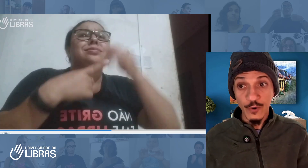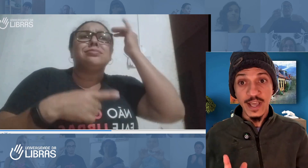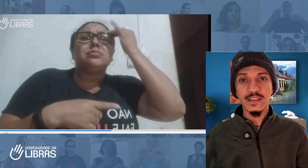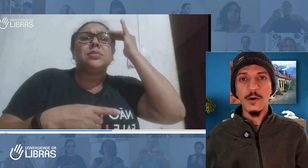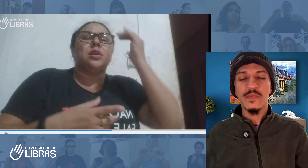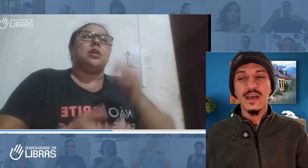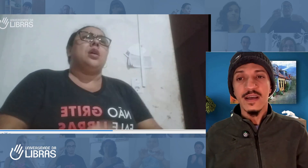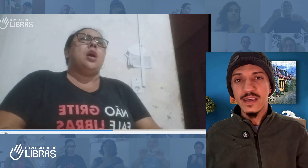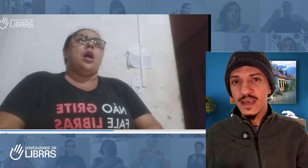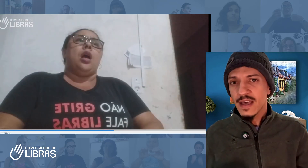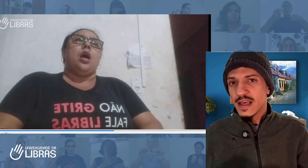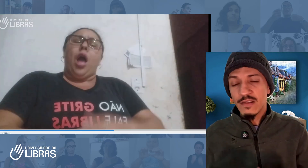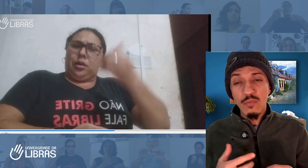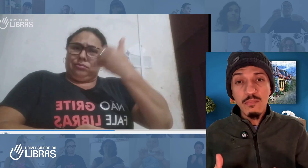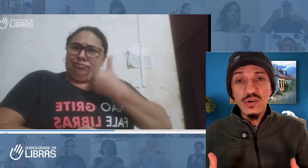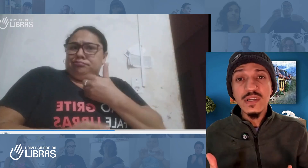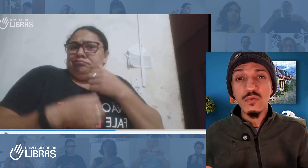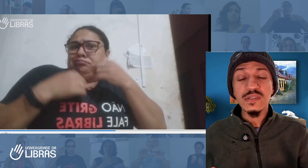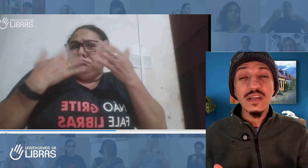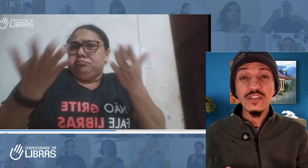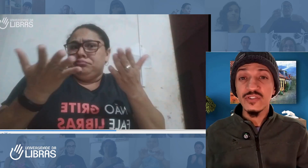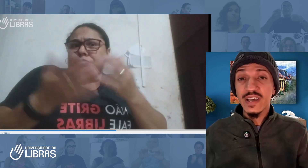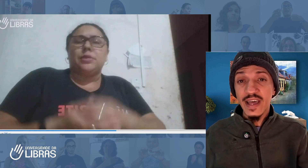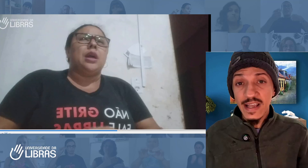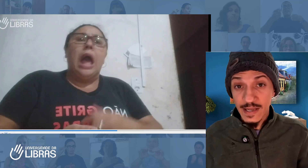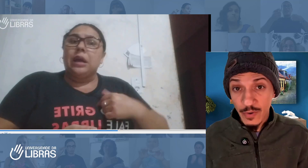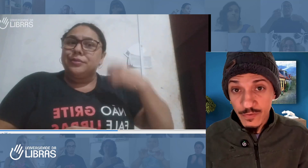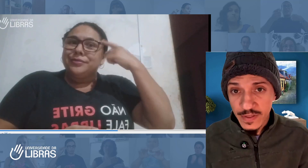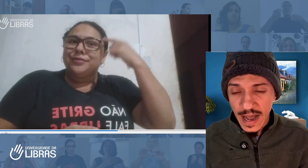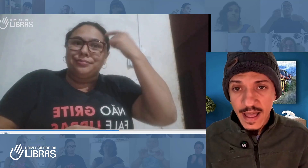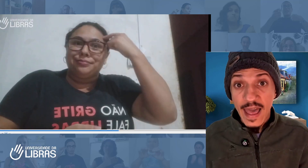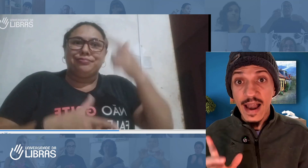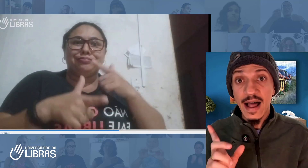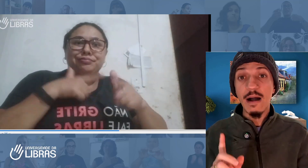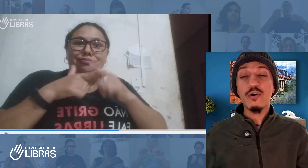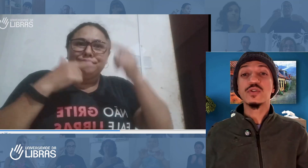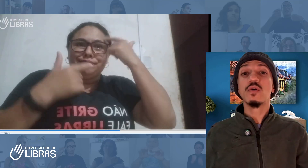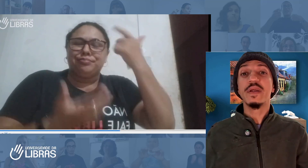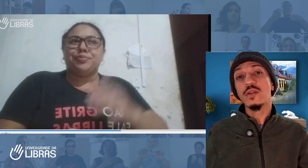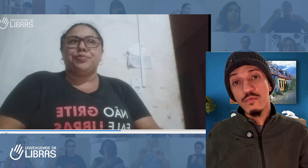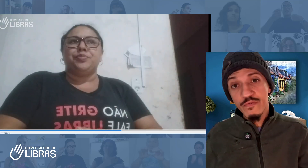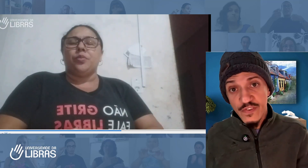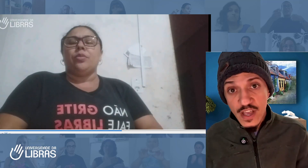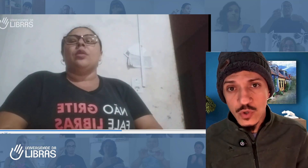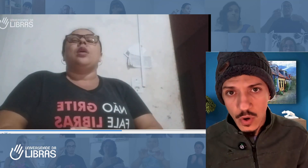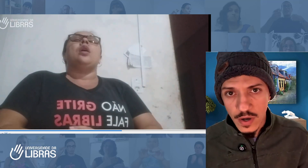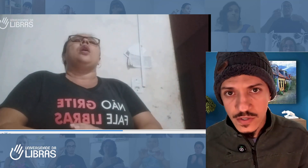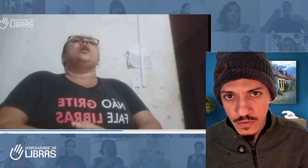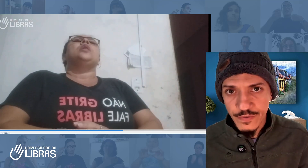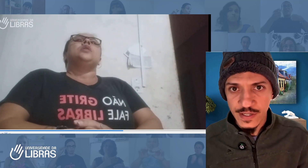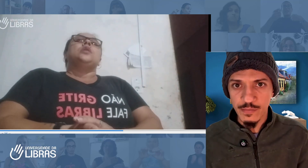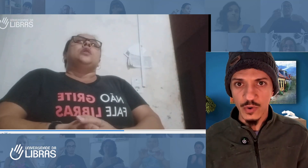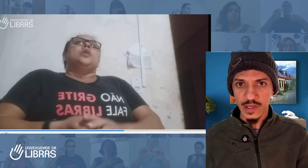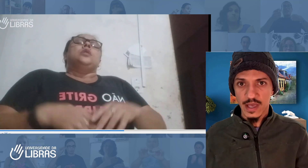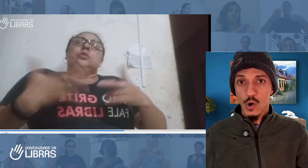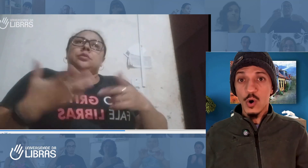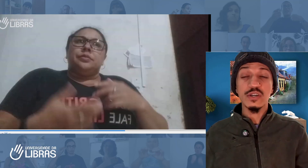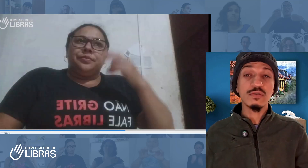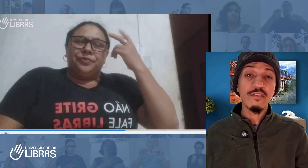então que, numa busca constante de querer se aprofundar, ela acabou descobrindo um vídeo nosso no Facebook, onde eu estava